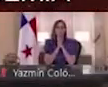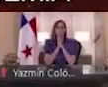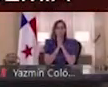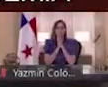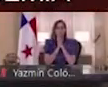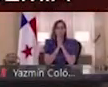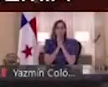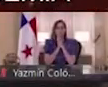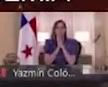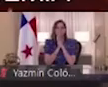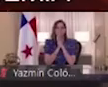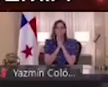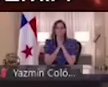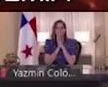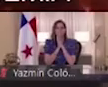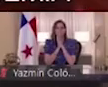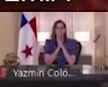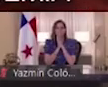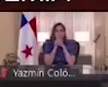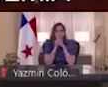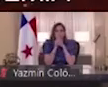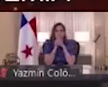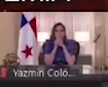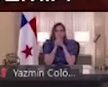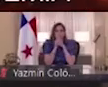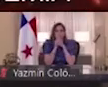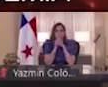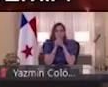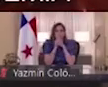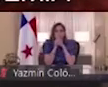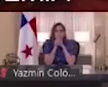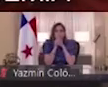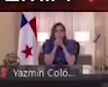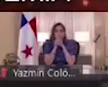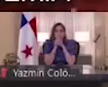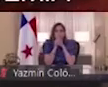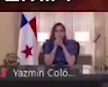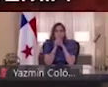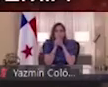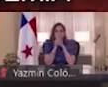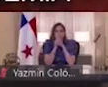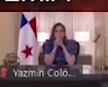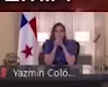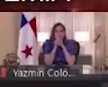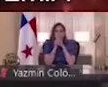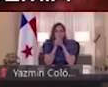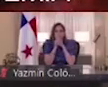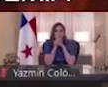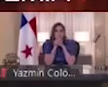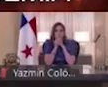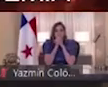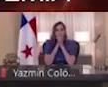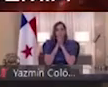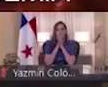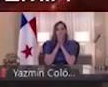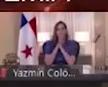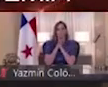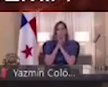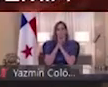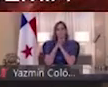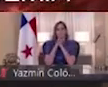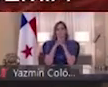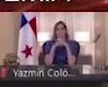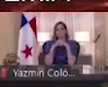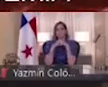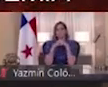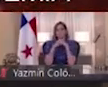presentación. Creo que nos aporta, nos presentan brechas de género importantes que limitan la participación de las mujeres.